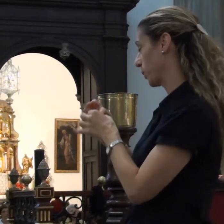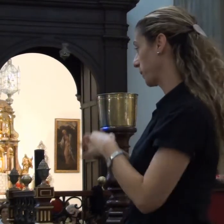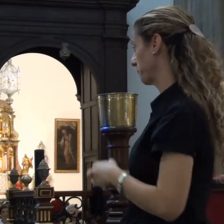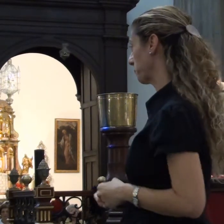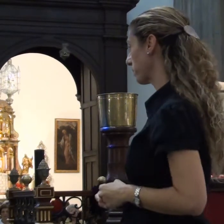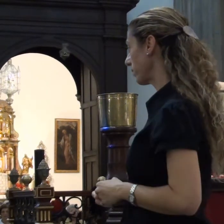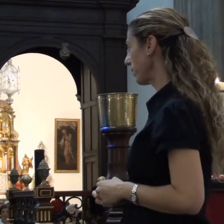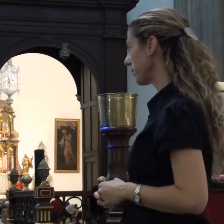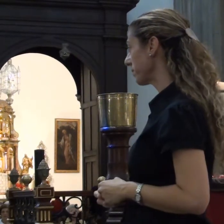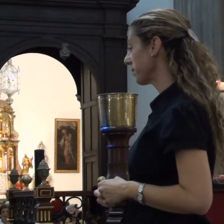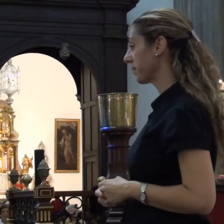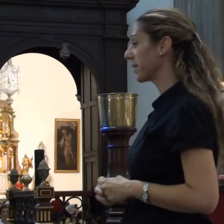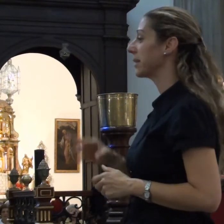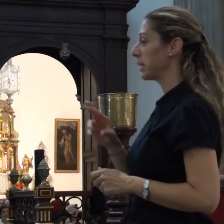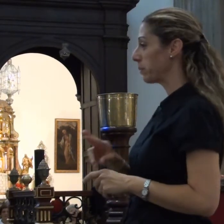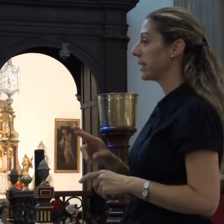amigo